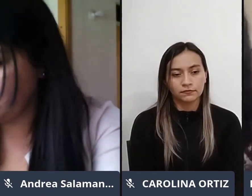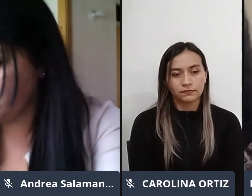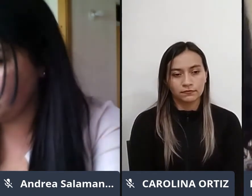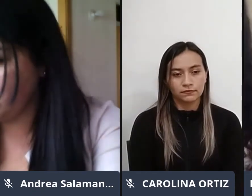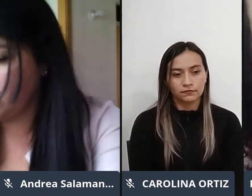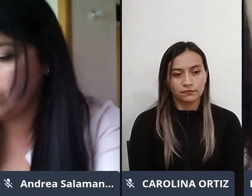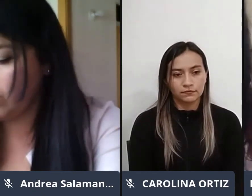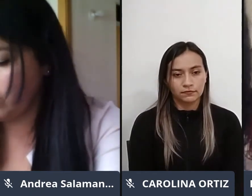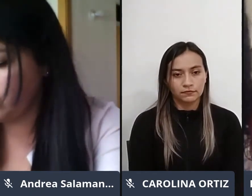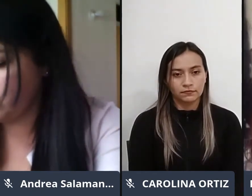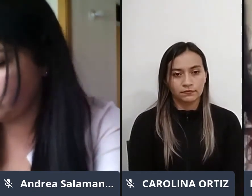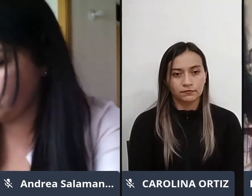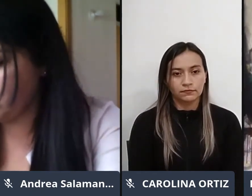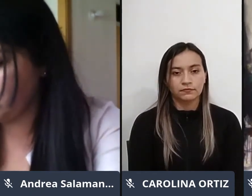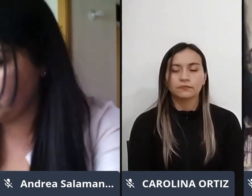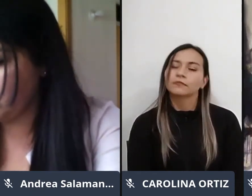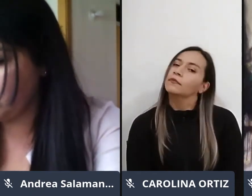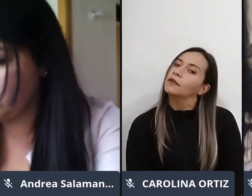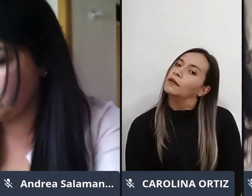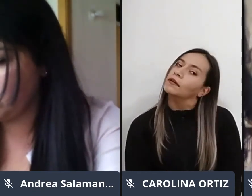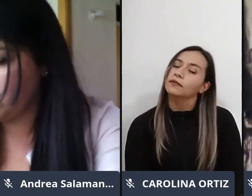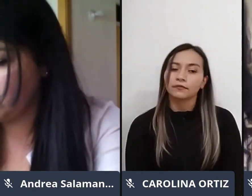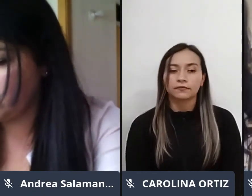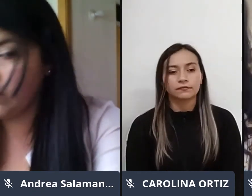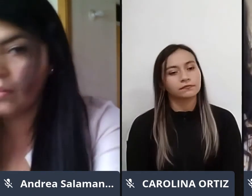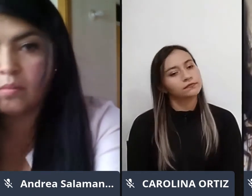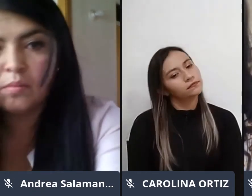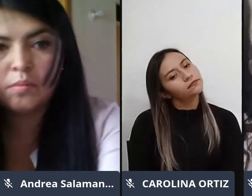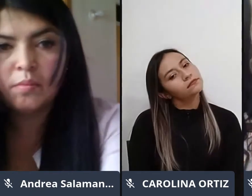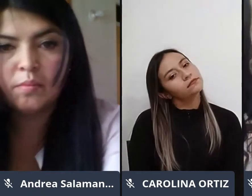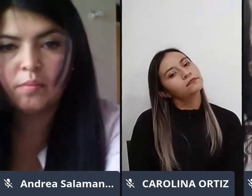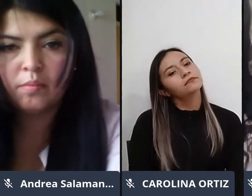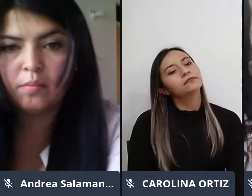Ah, mira, acá.